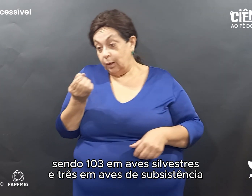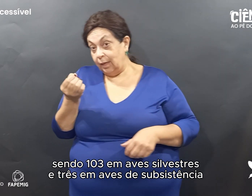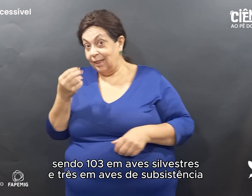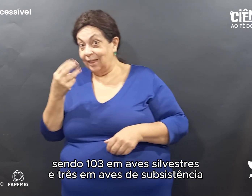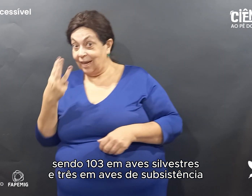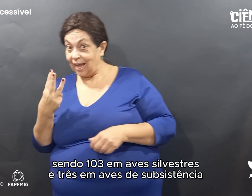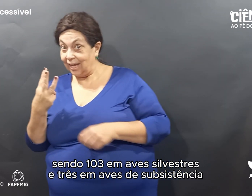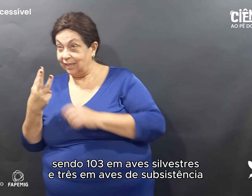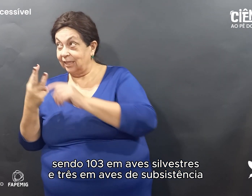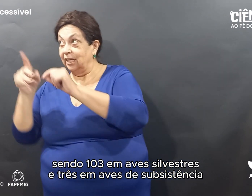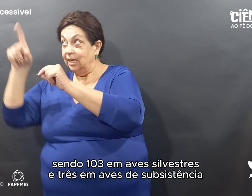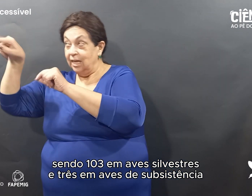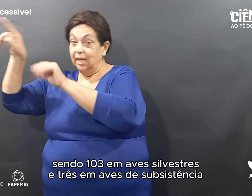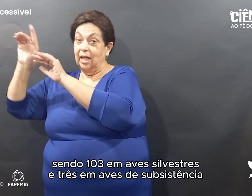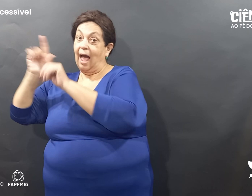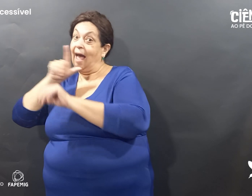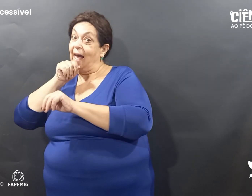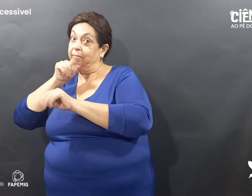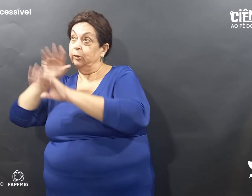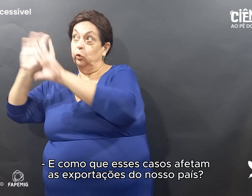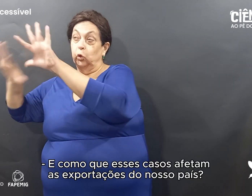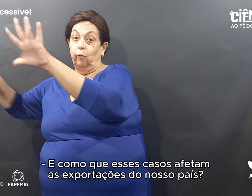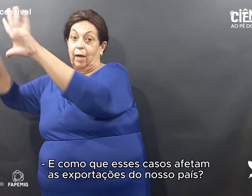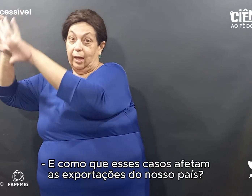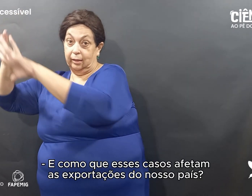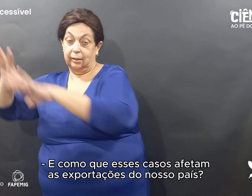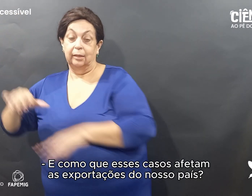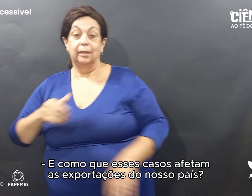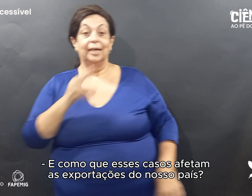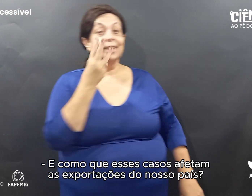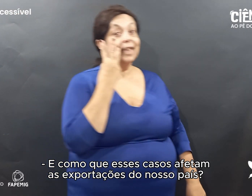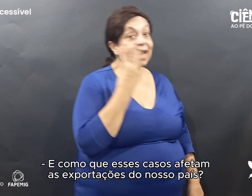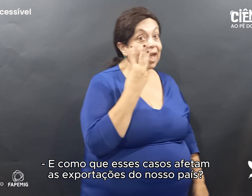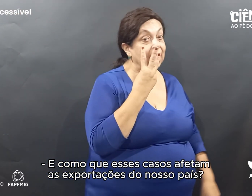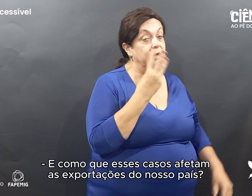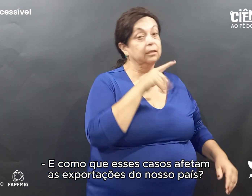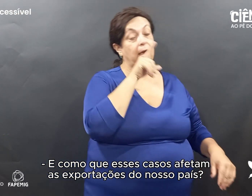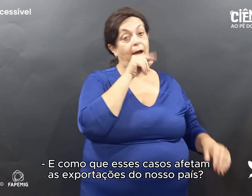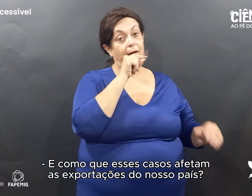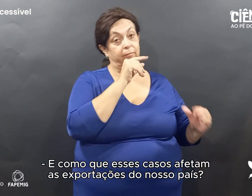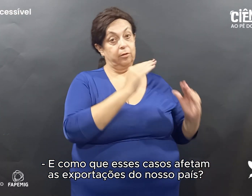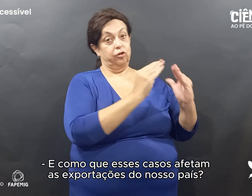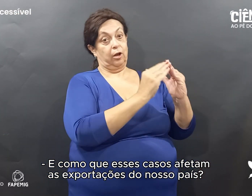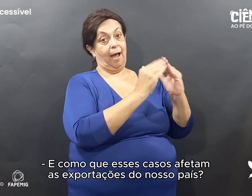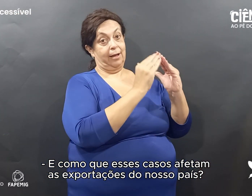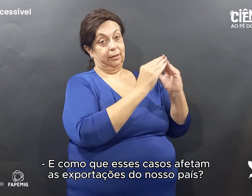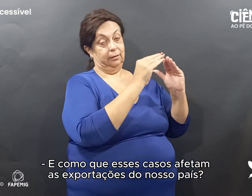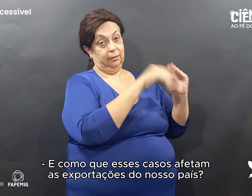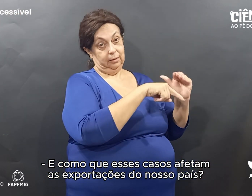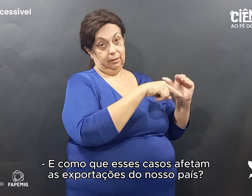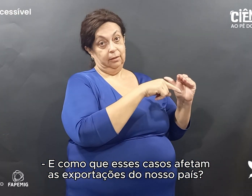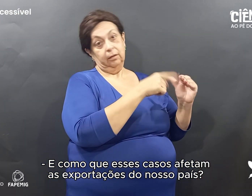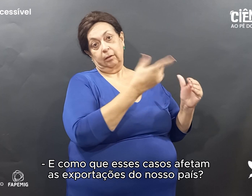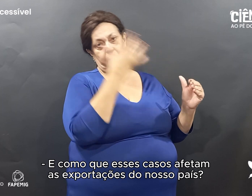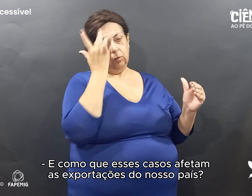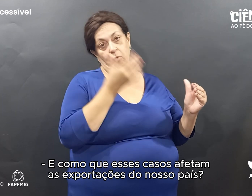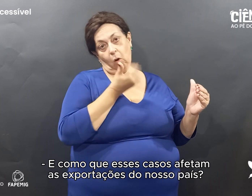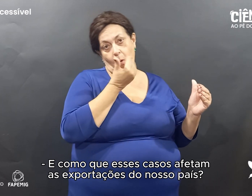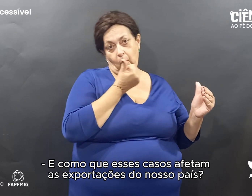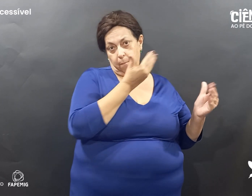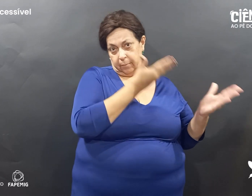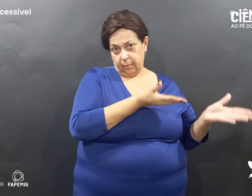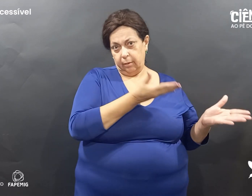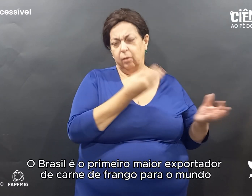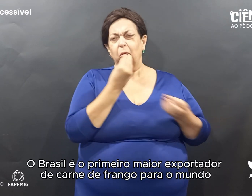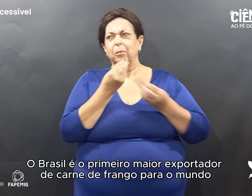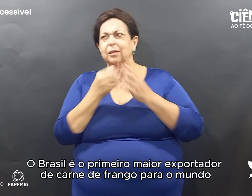e 3 em aves de subsistência. E como que esses casos eles afetam as exportações do nosso